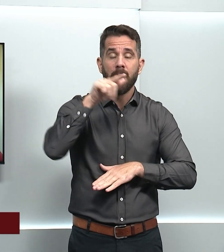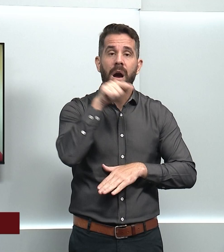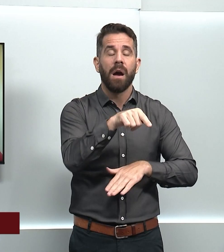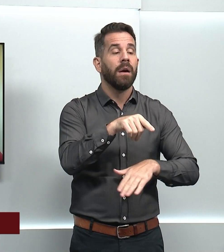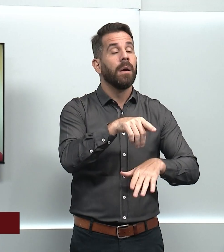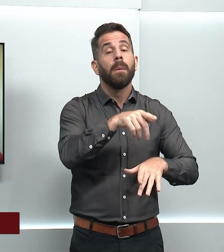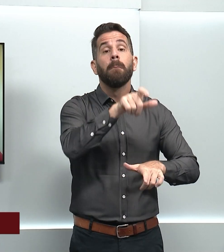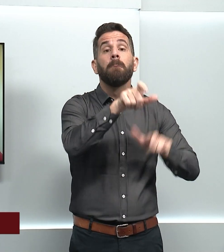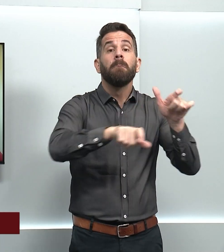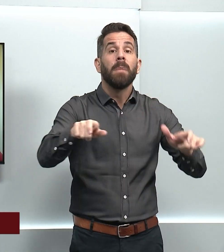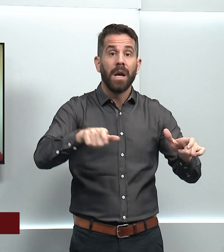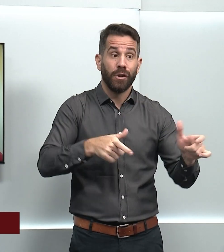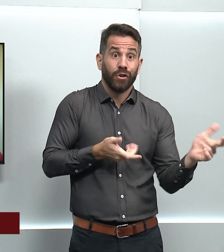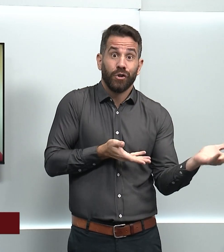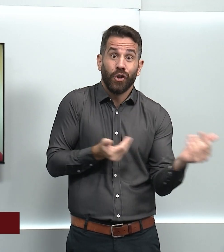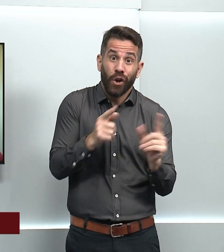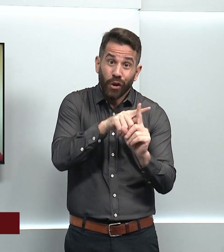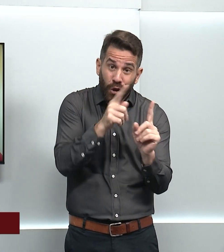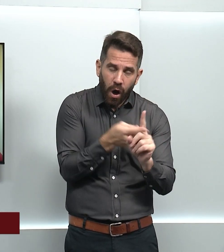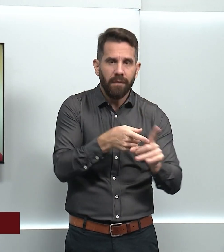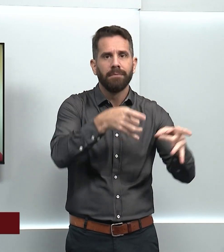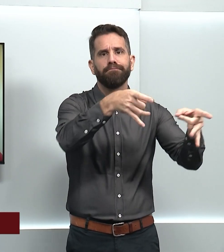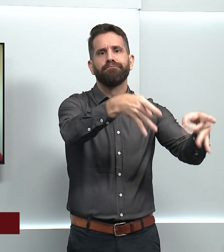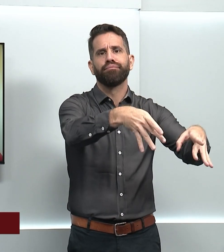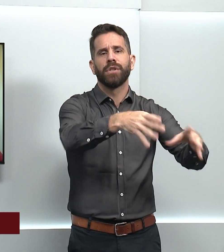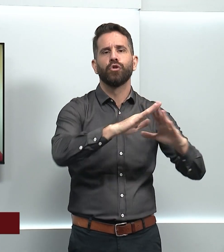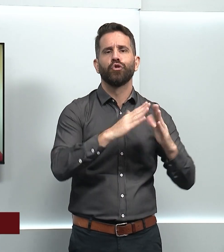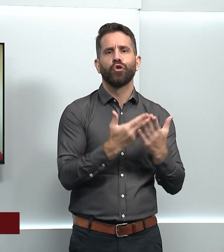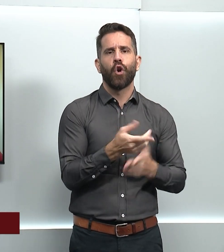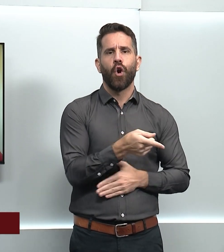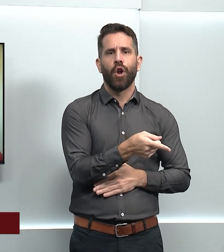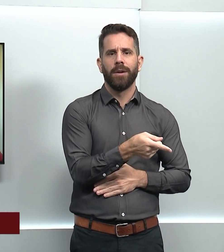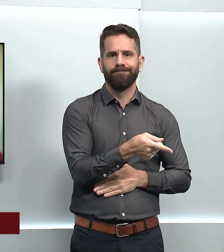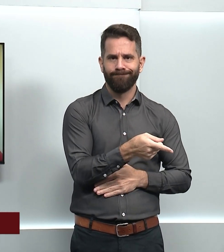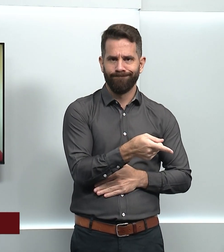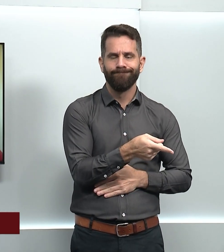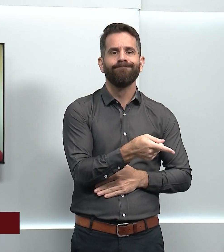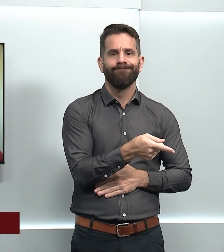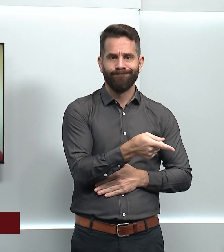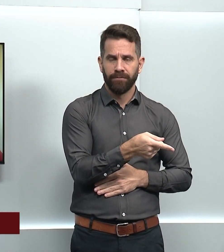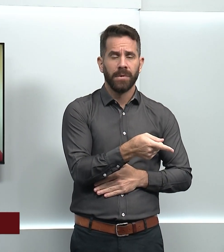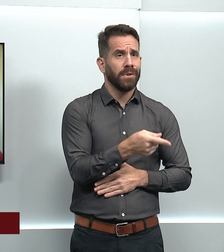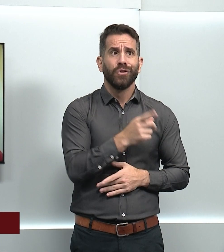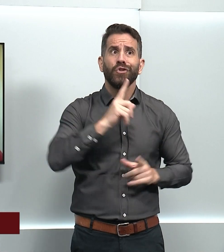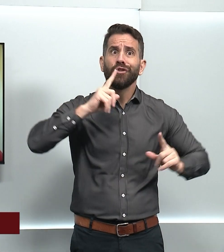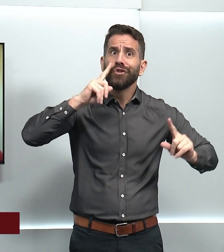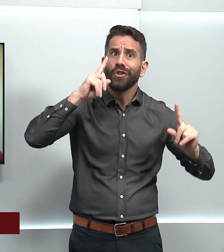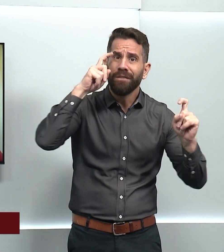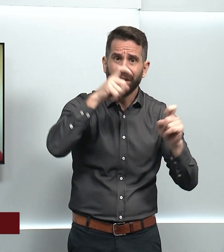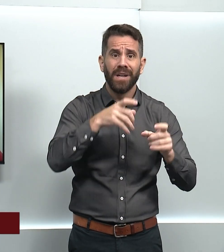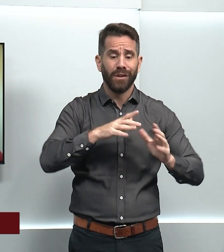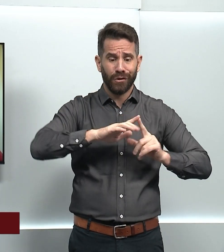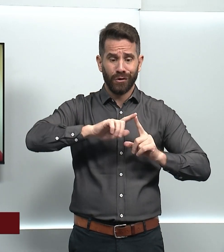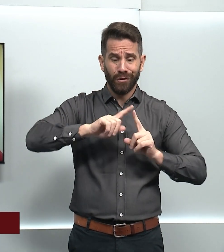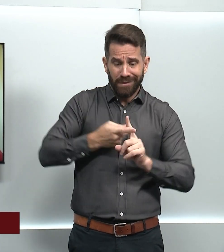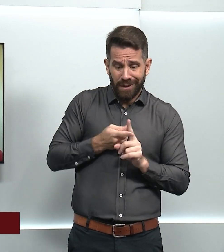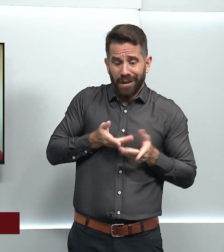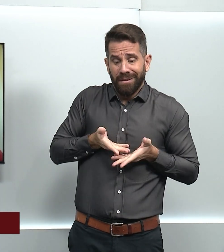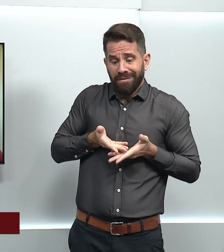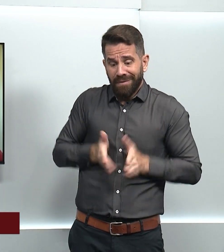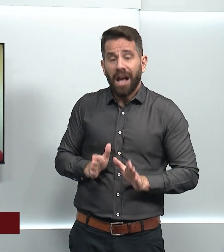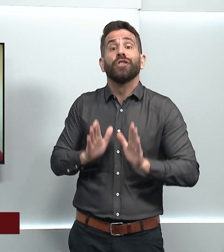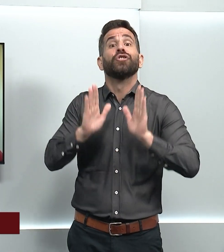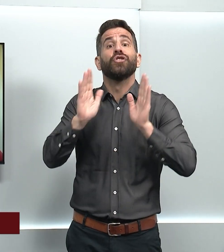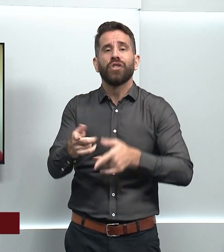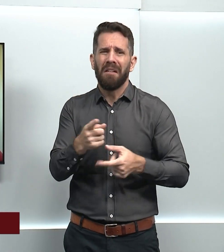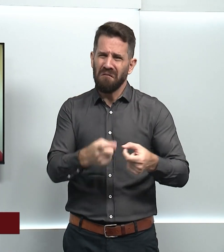difícil essas adolescentes retornarem, né, para o ambiente escolar. E aí a gente vê, né, baixa escolaridade, aí